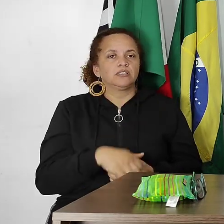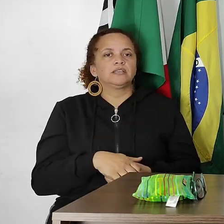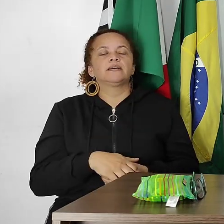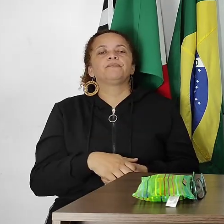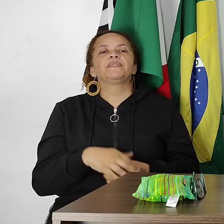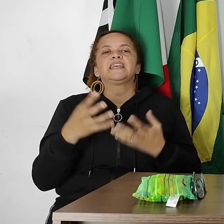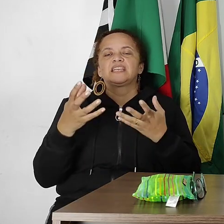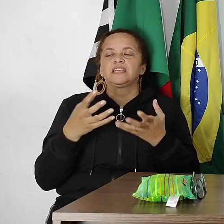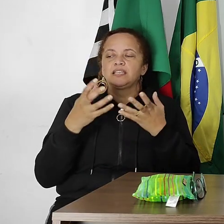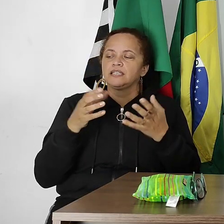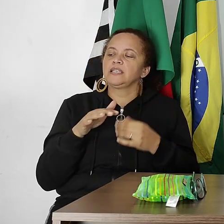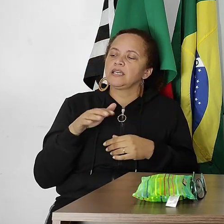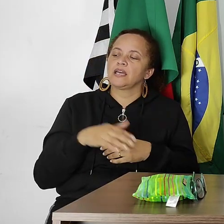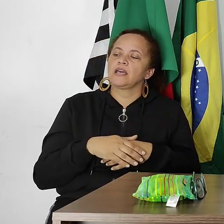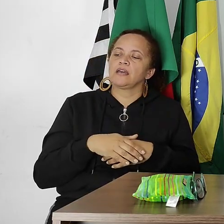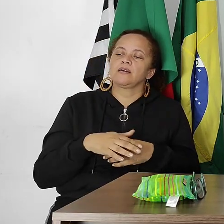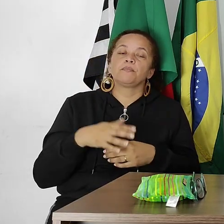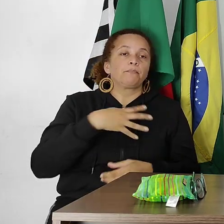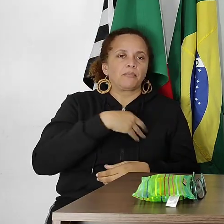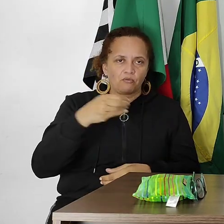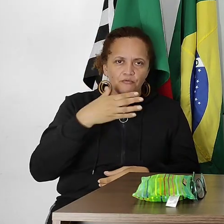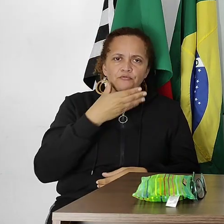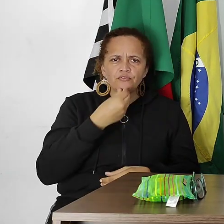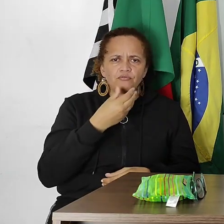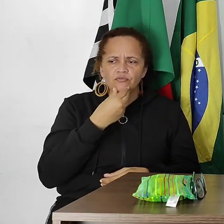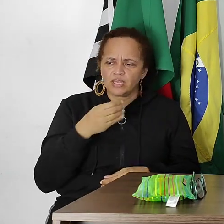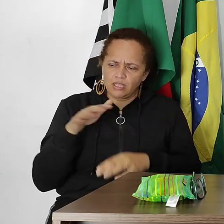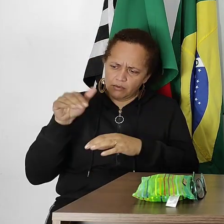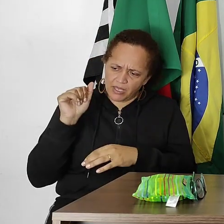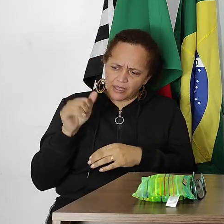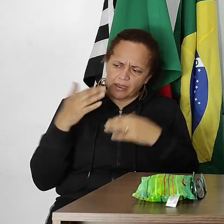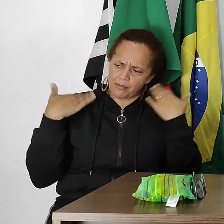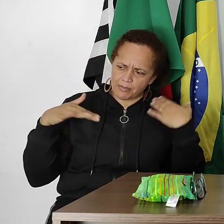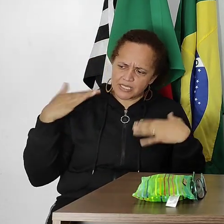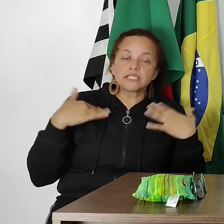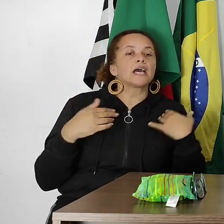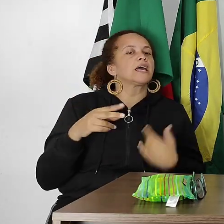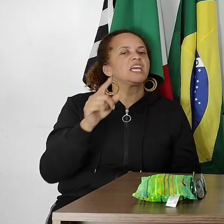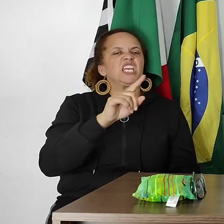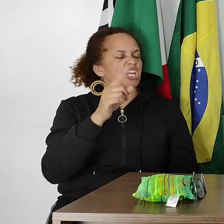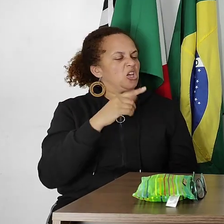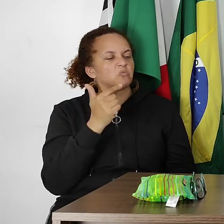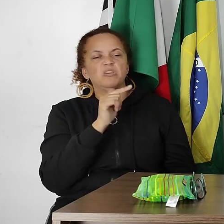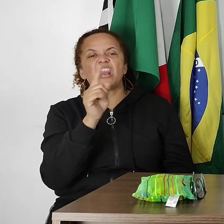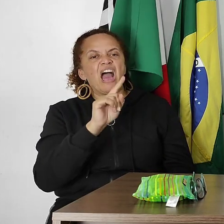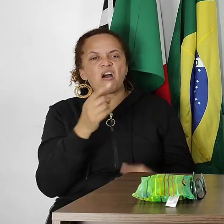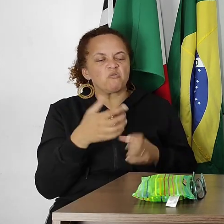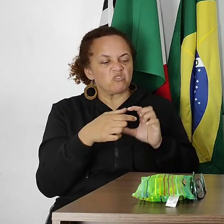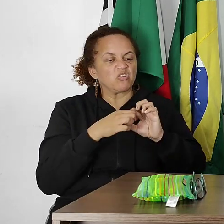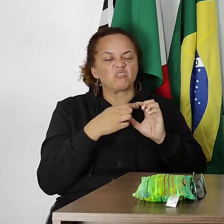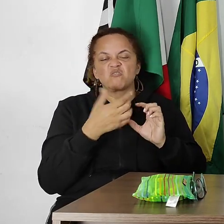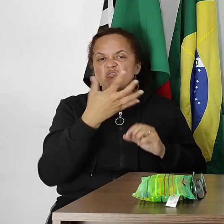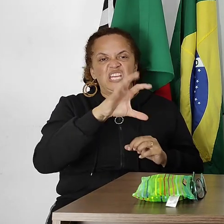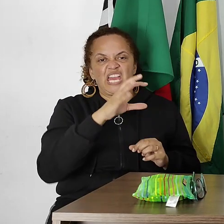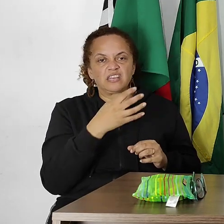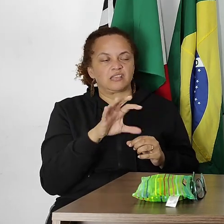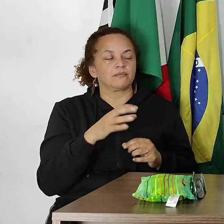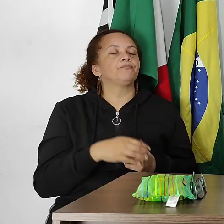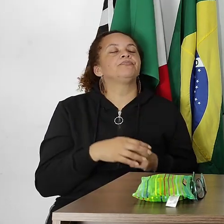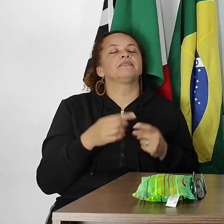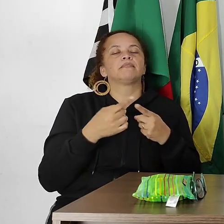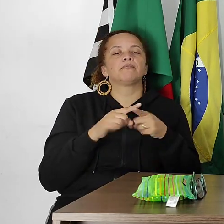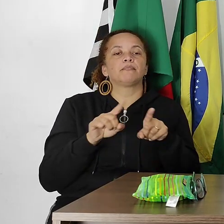levar para a chácara, para ficar com meu pai, e eu não deixava, e ficou aquela confusão, e enfim, né? Mas as